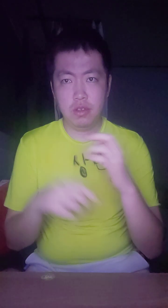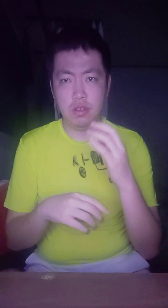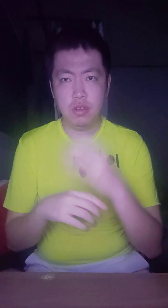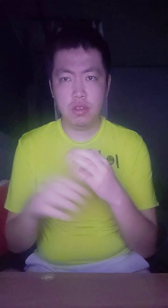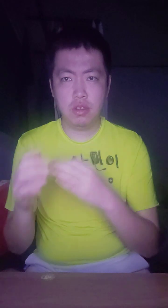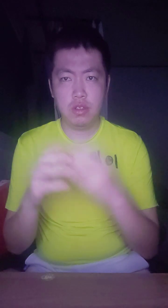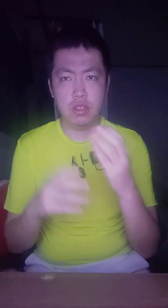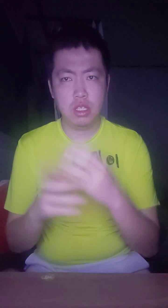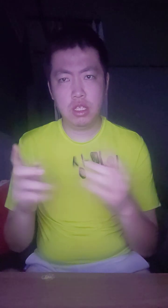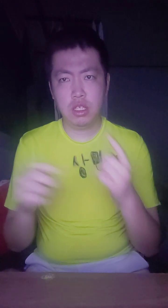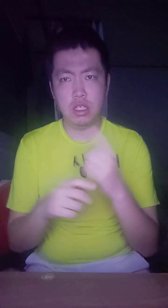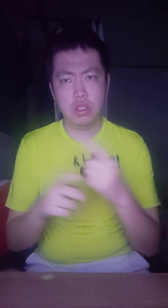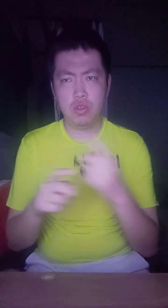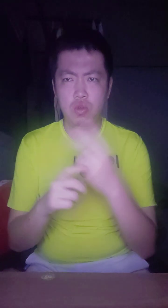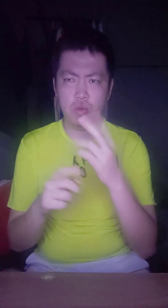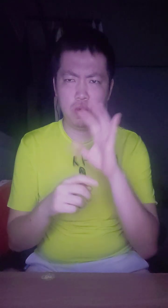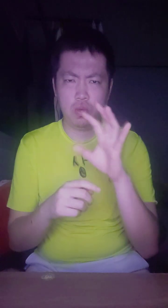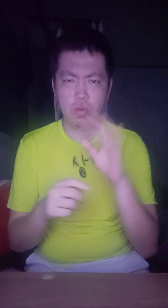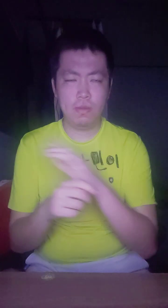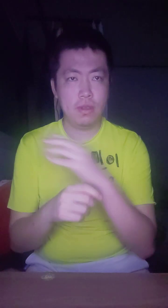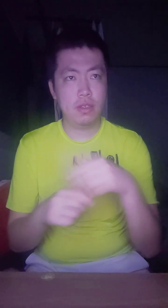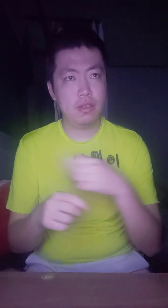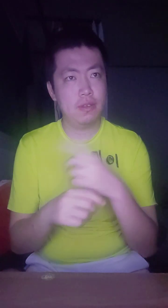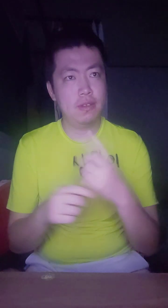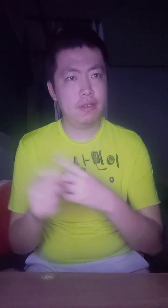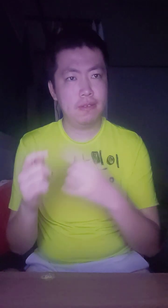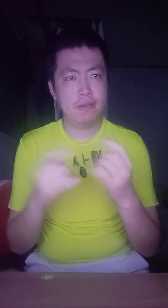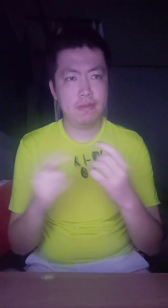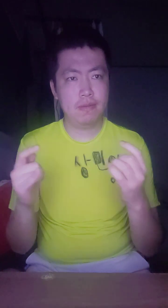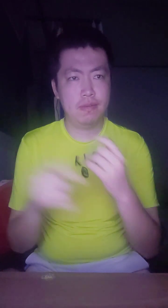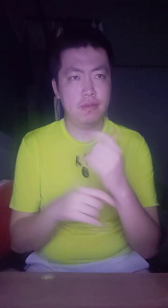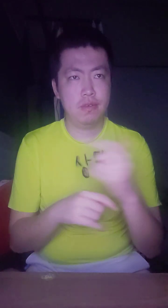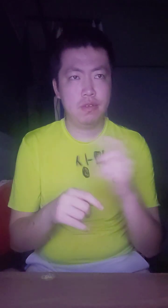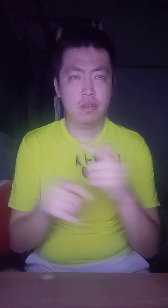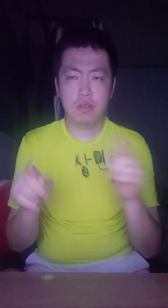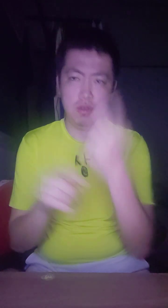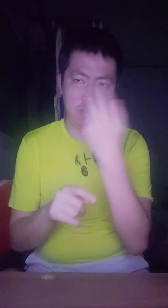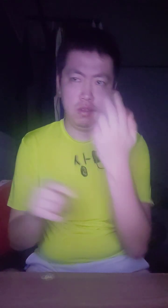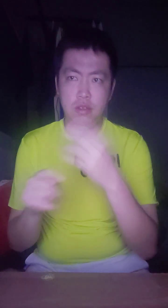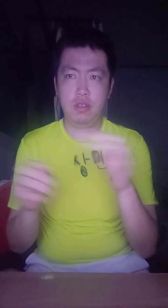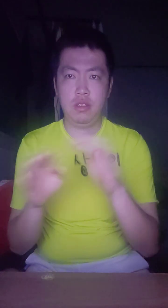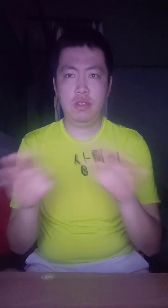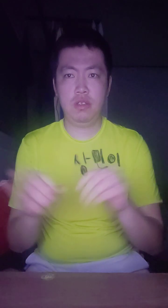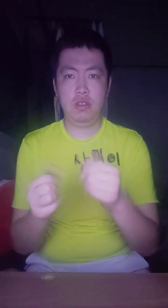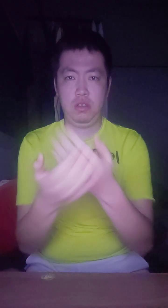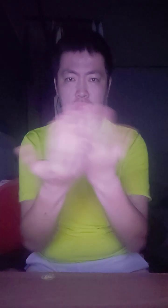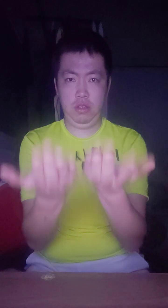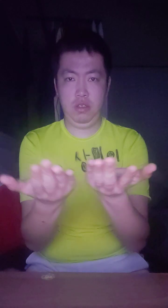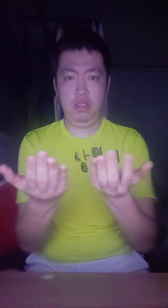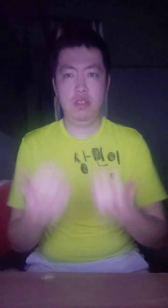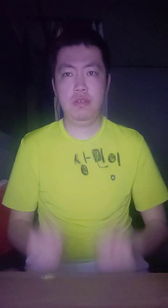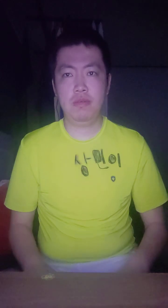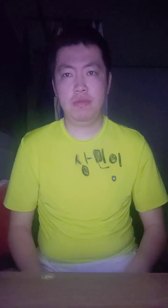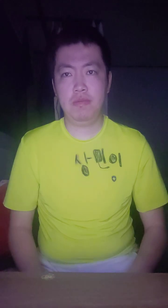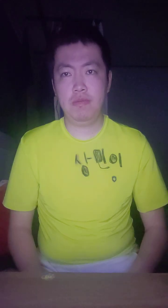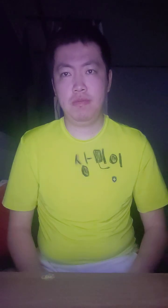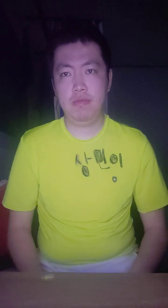경찰은 두 사람이 발견된 화장실뿐 아니라 주변 하수관로도 함께 조사하고 있습니다. KNN 정기형 기자입니다.